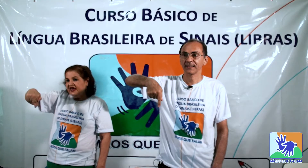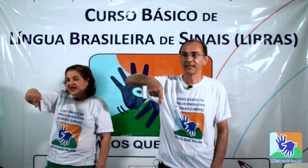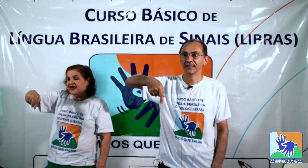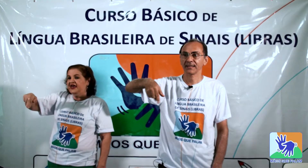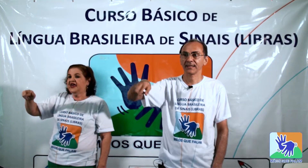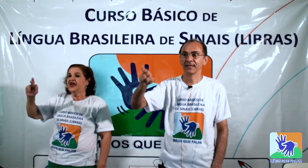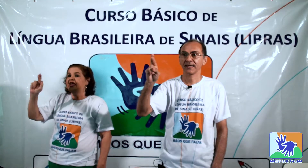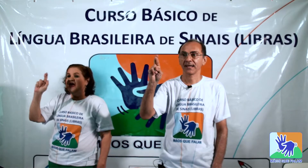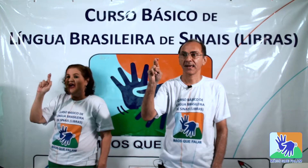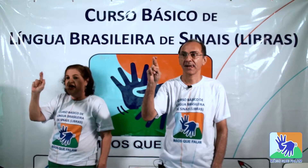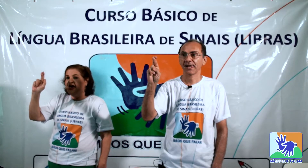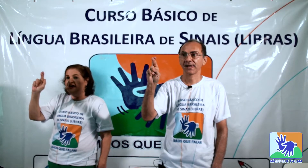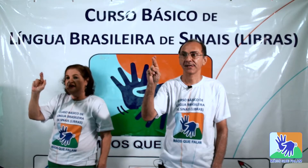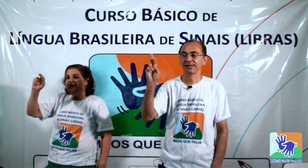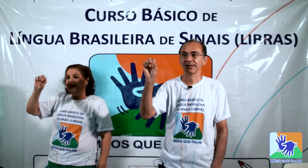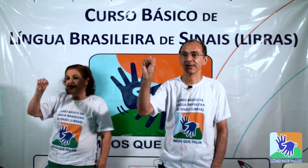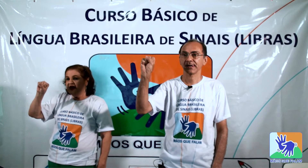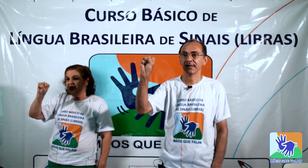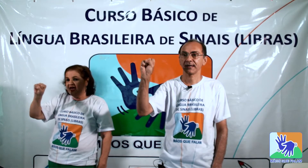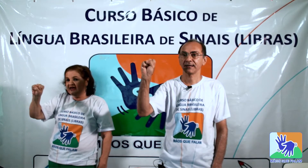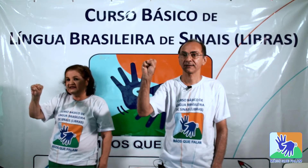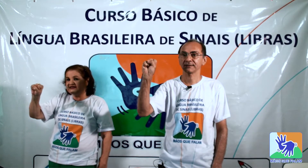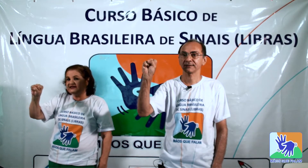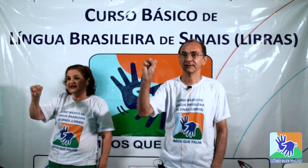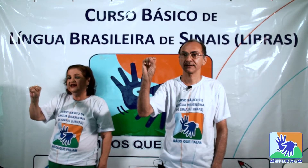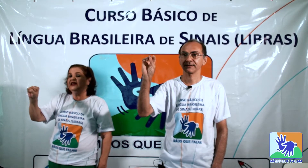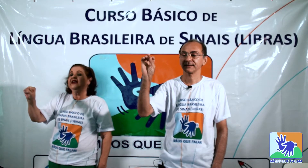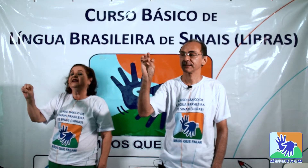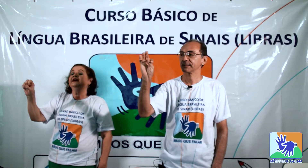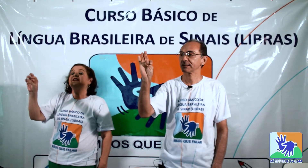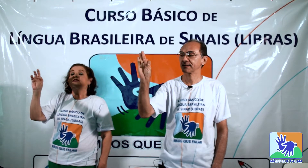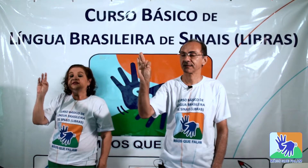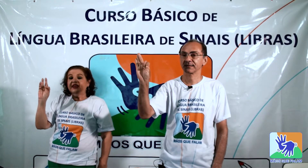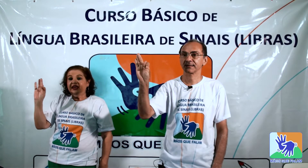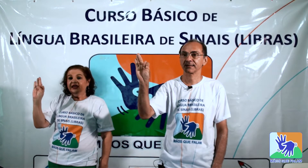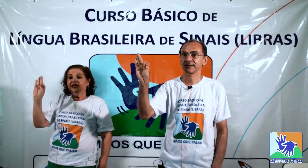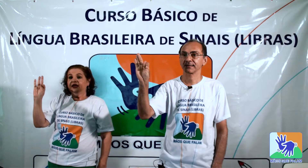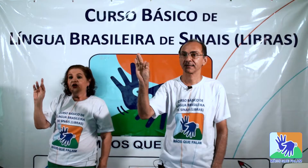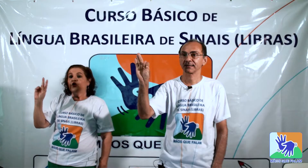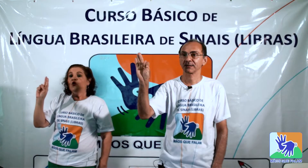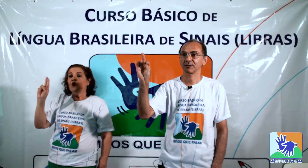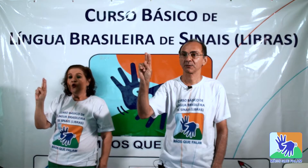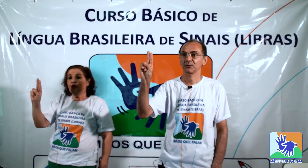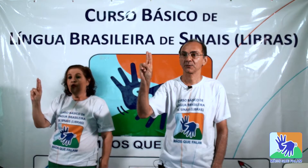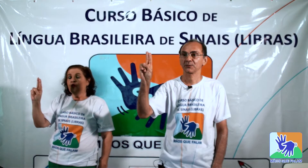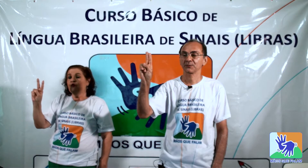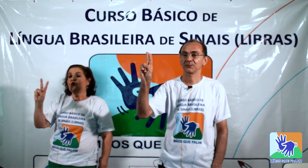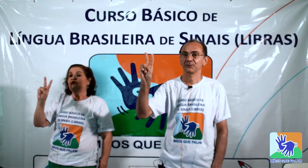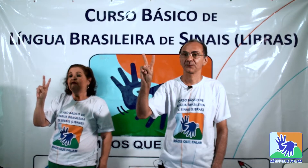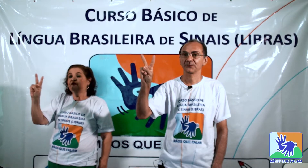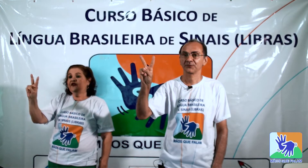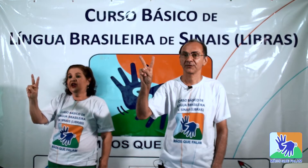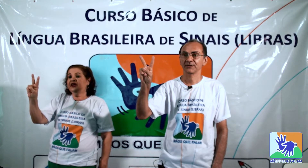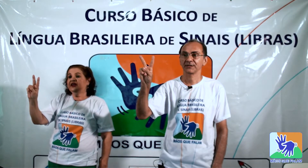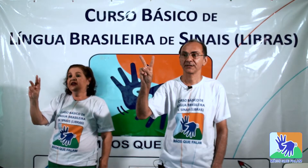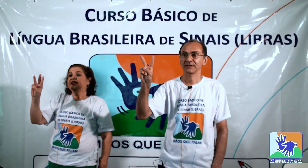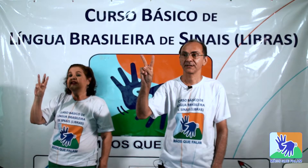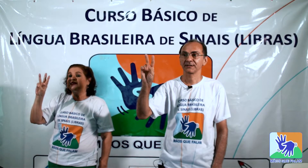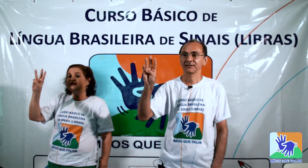Q, R, S, T, U, V,